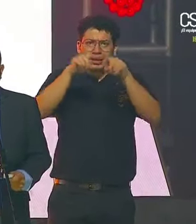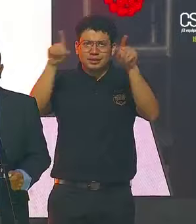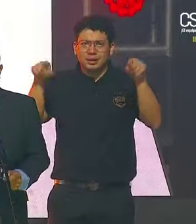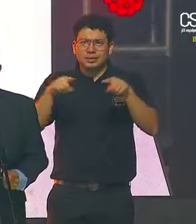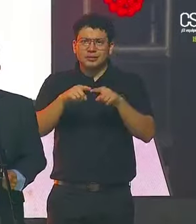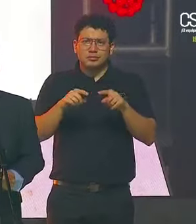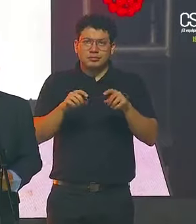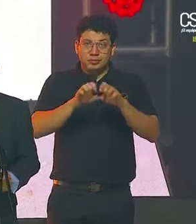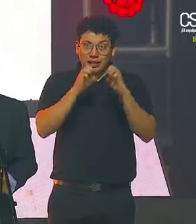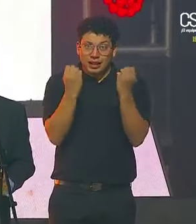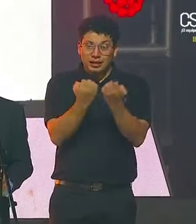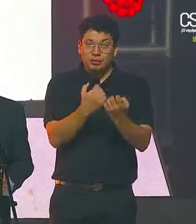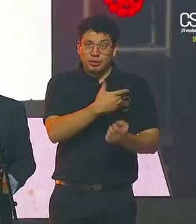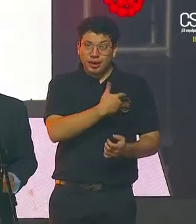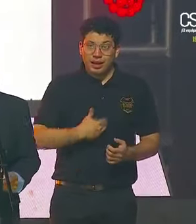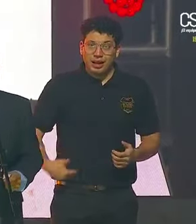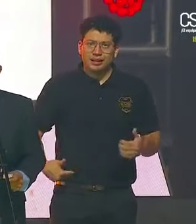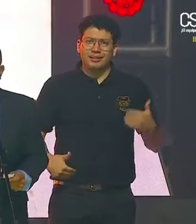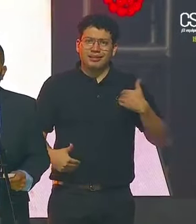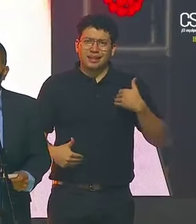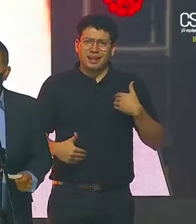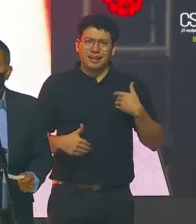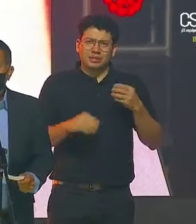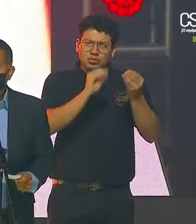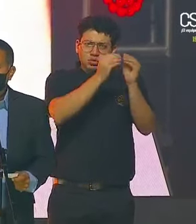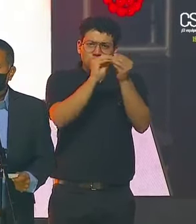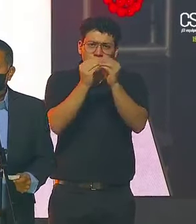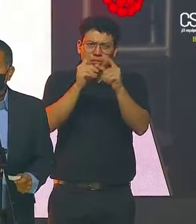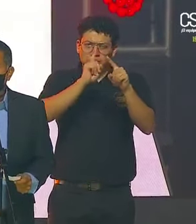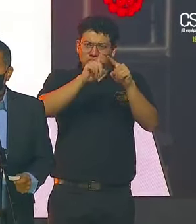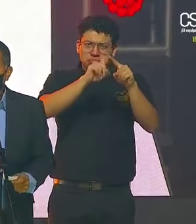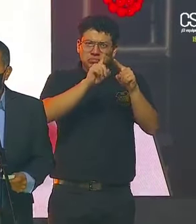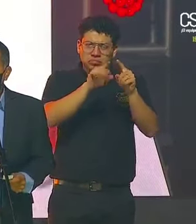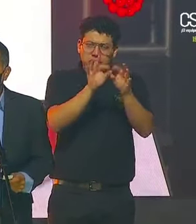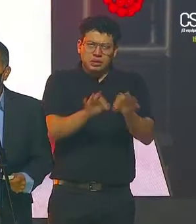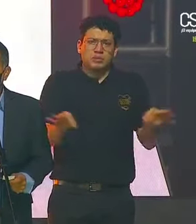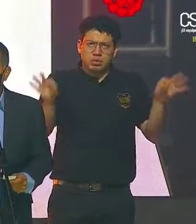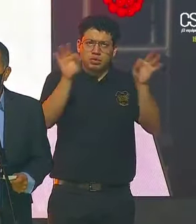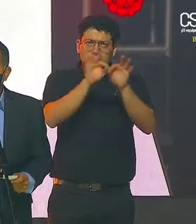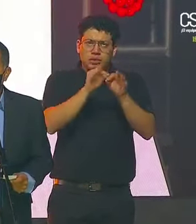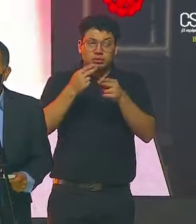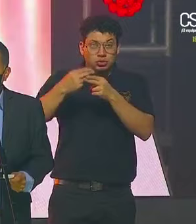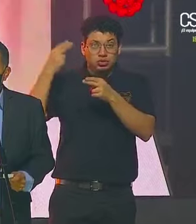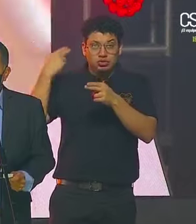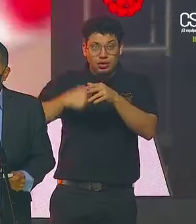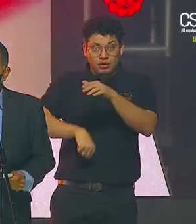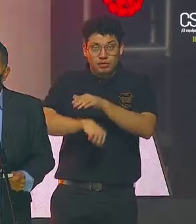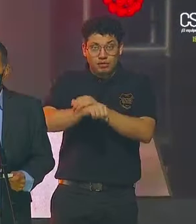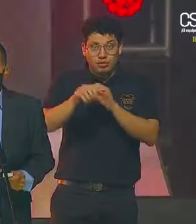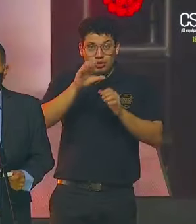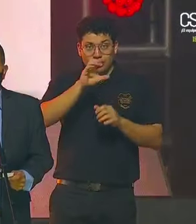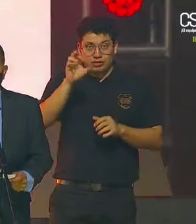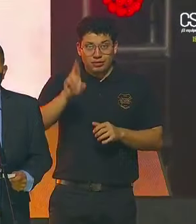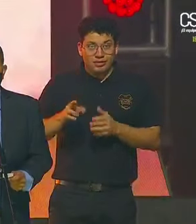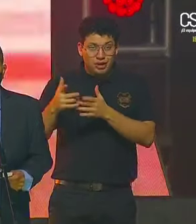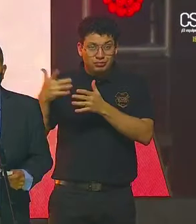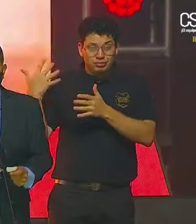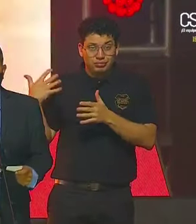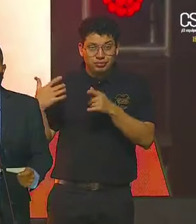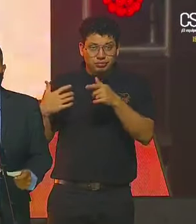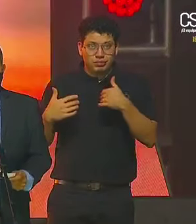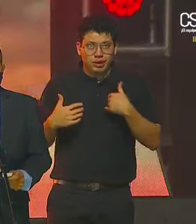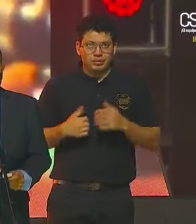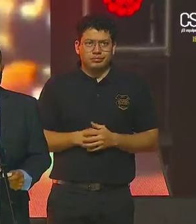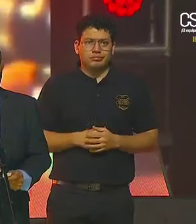Herediano tiene cifras importantes a lo largo de la historia del fútbol de Costa Rica, siendo